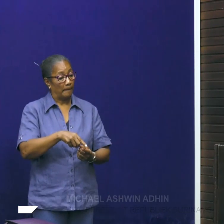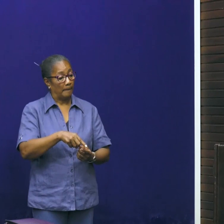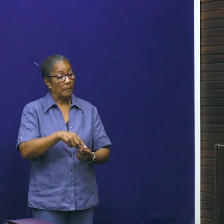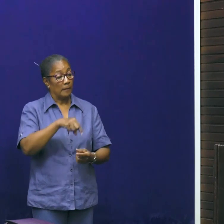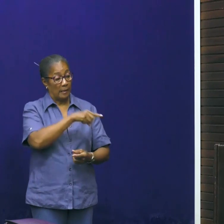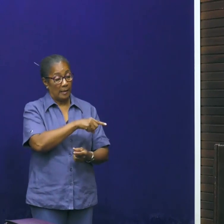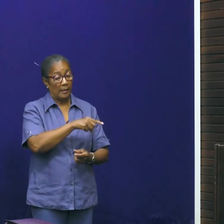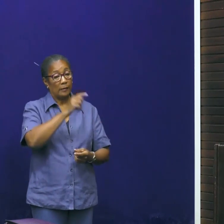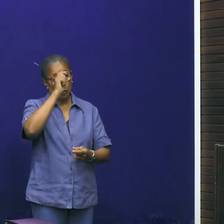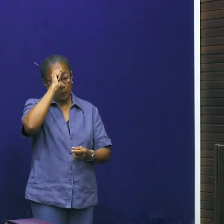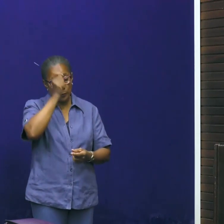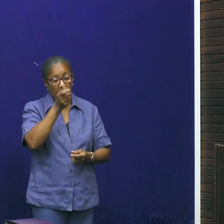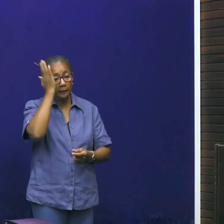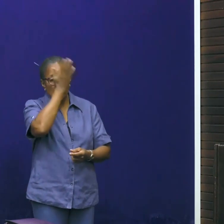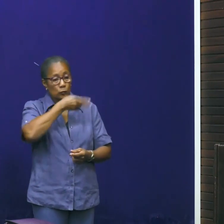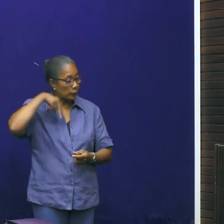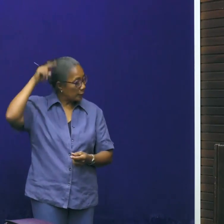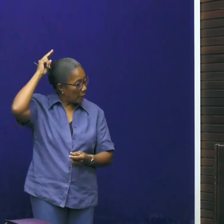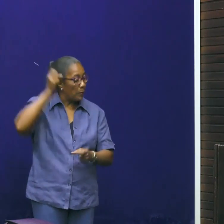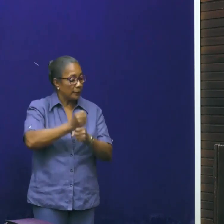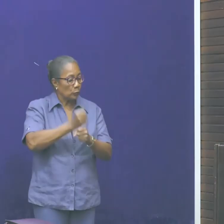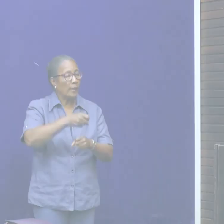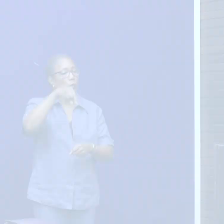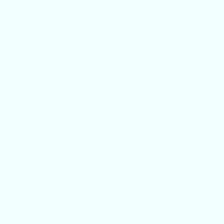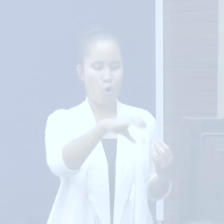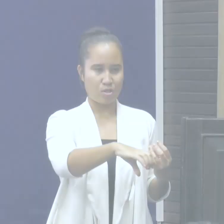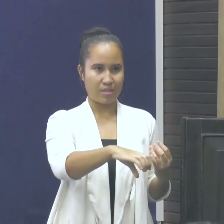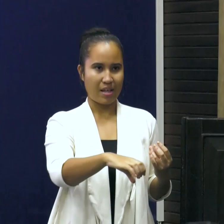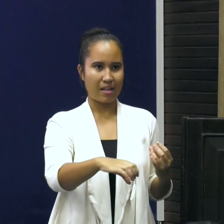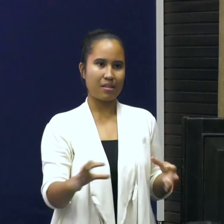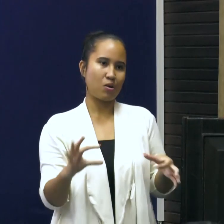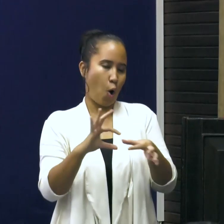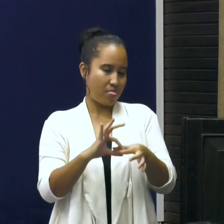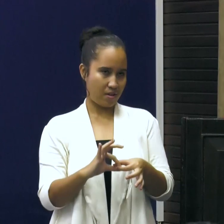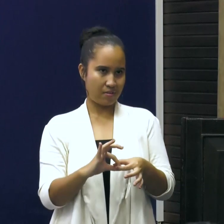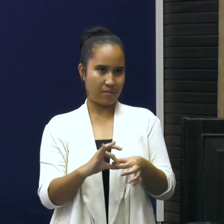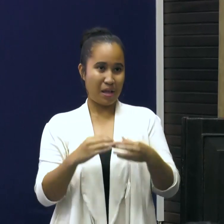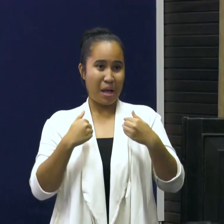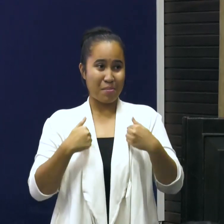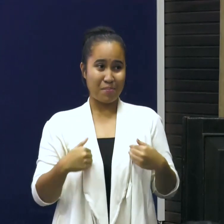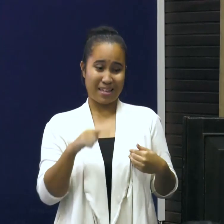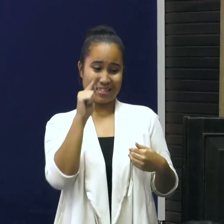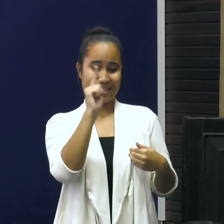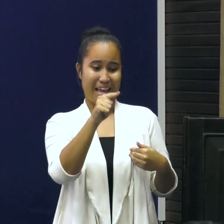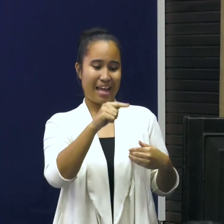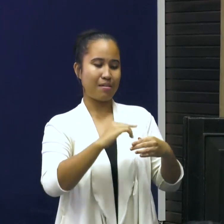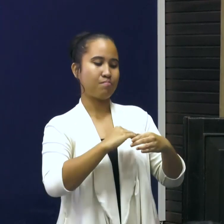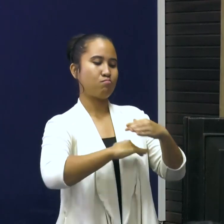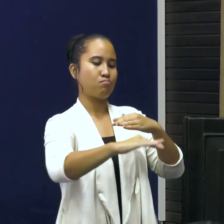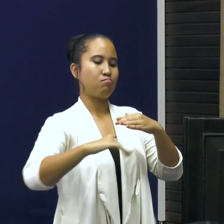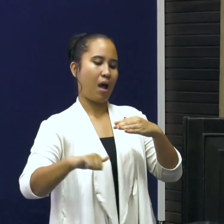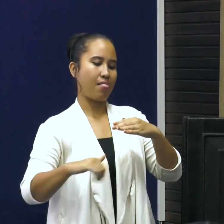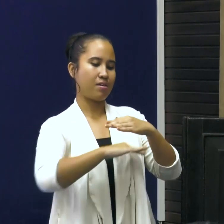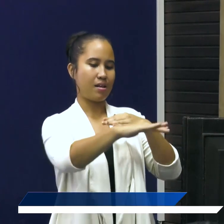Dus ik complimenteer Suriname met de job tot nu toe. Laat me de mensen allemaal daar, in andere landen,